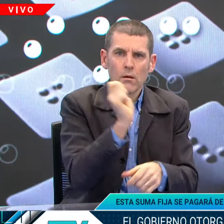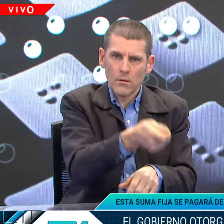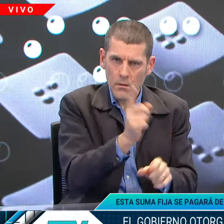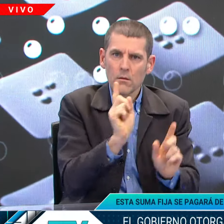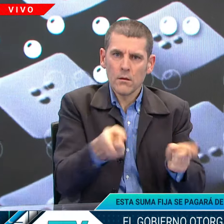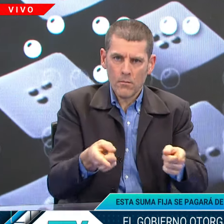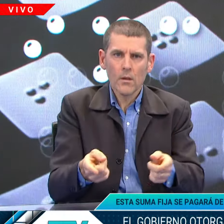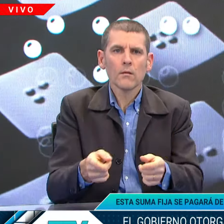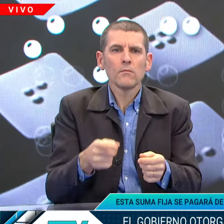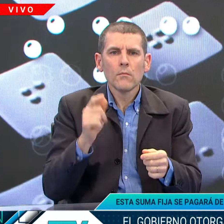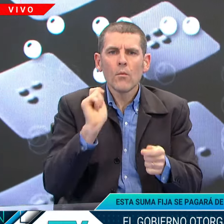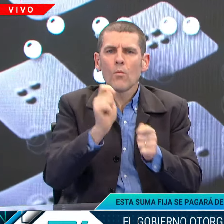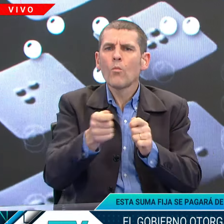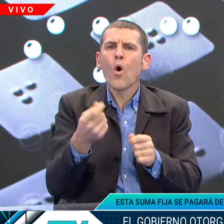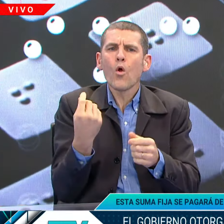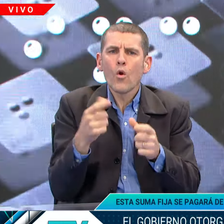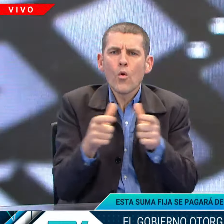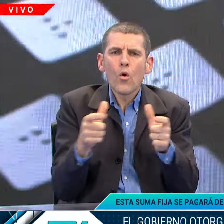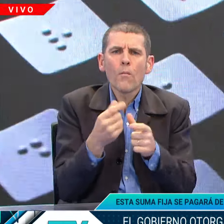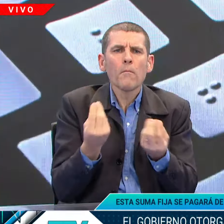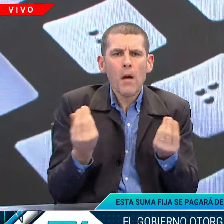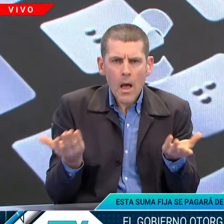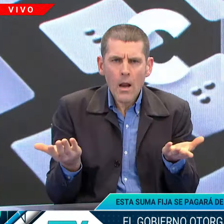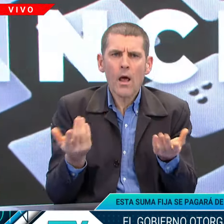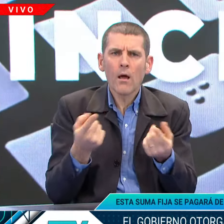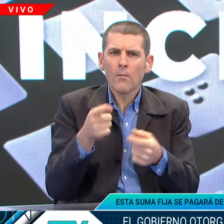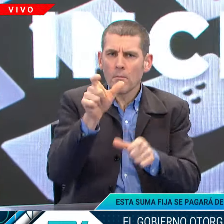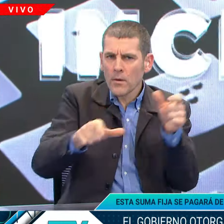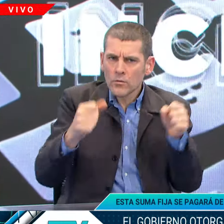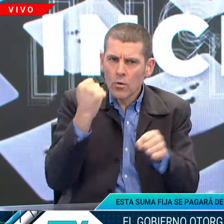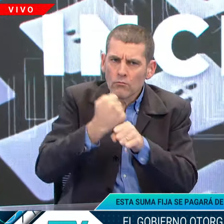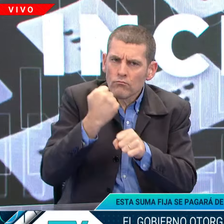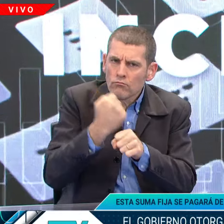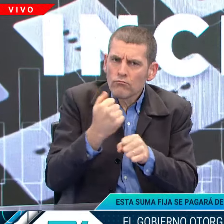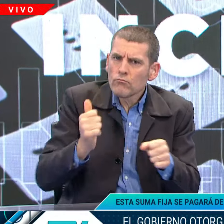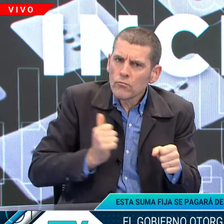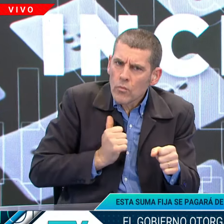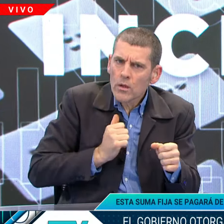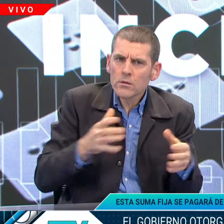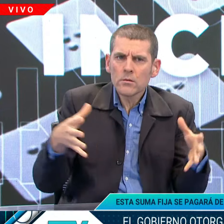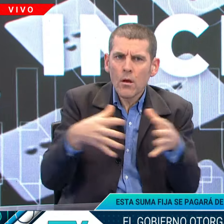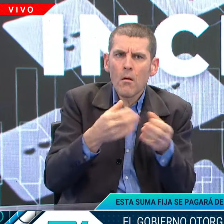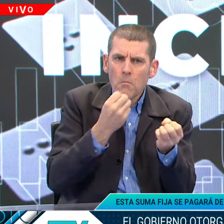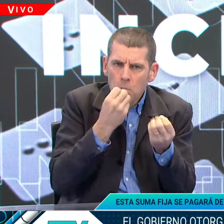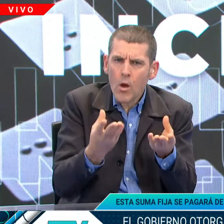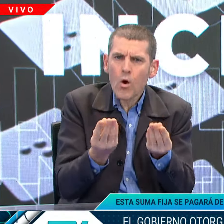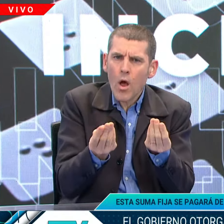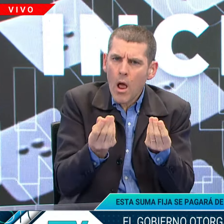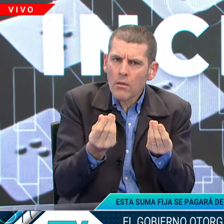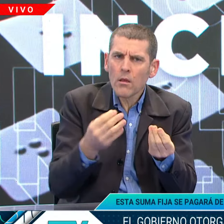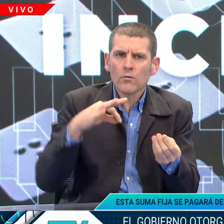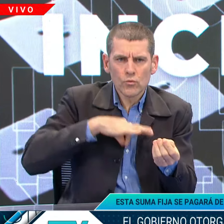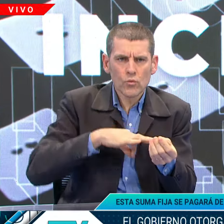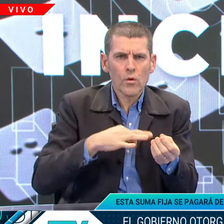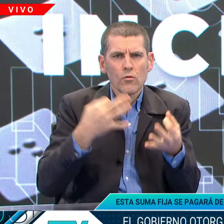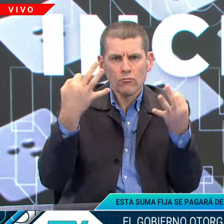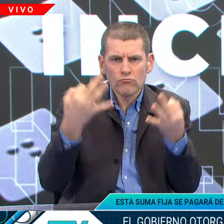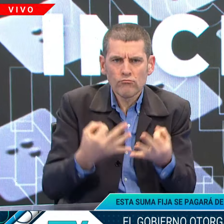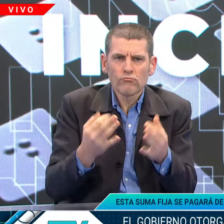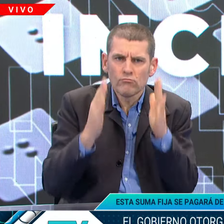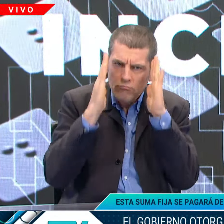del bono es mejorar los ingresos del personal para asegurar una adecuada dedicación y ejecución de sus funciones.